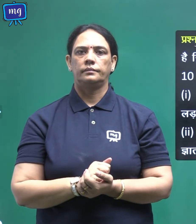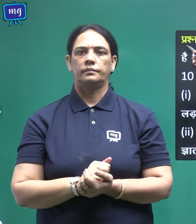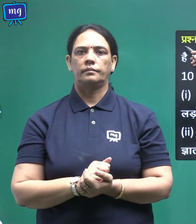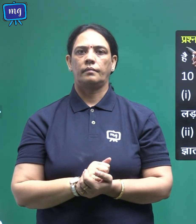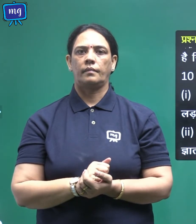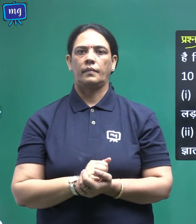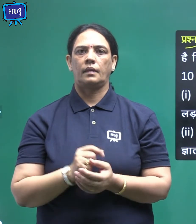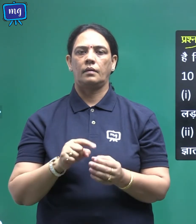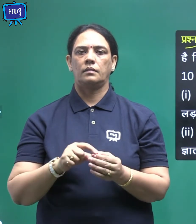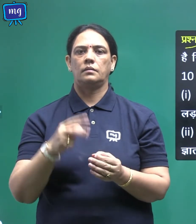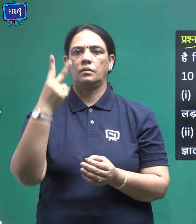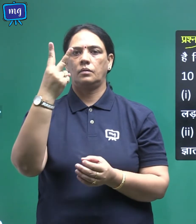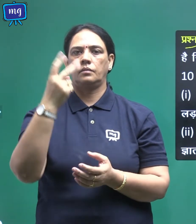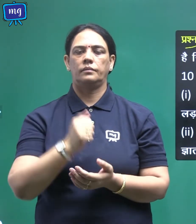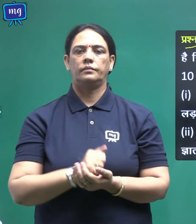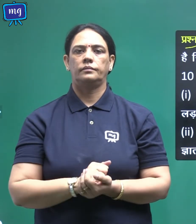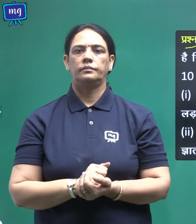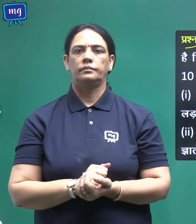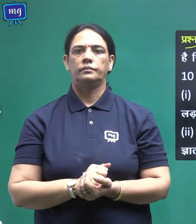दूसरा